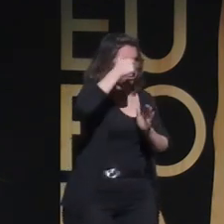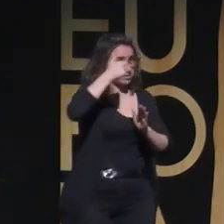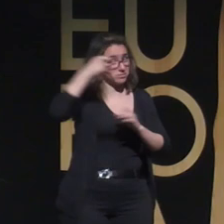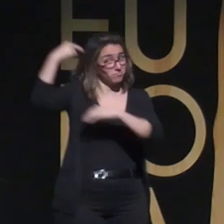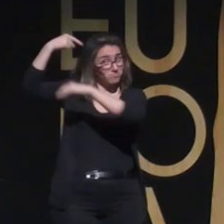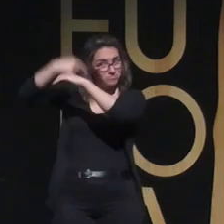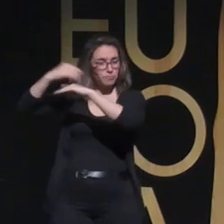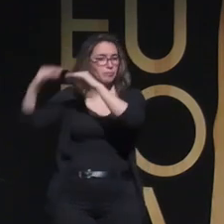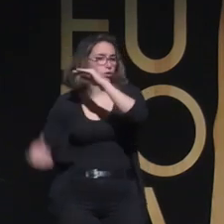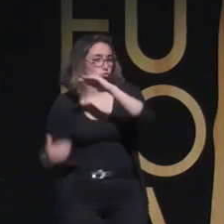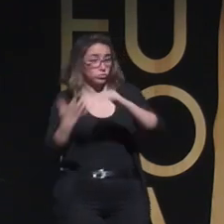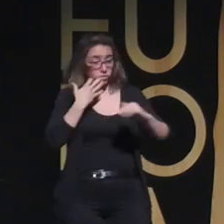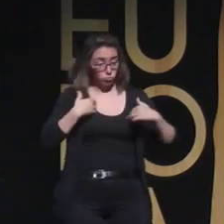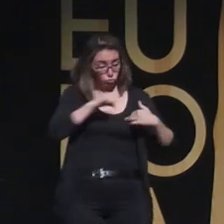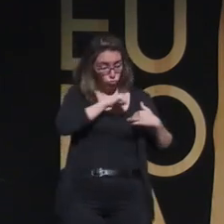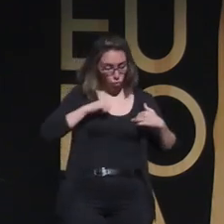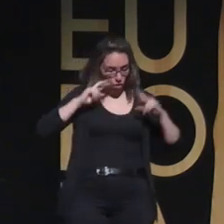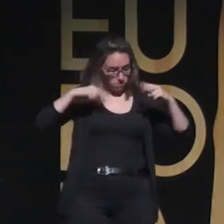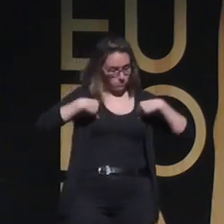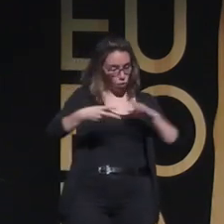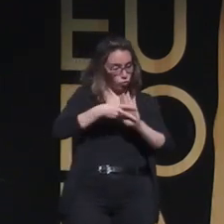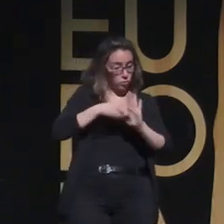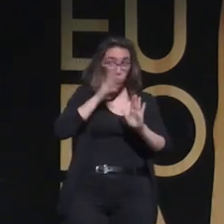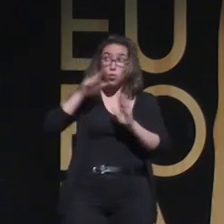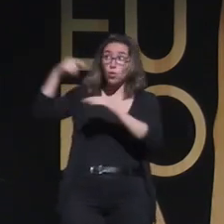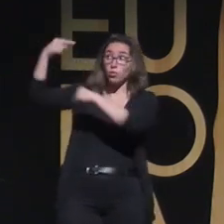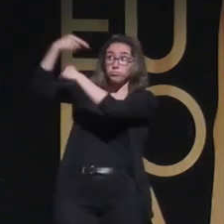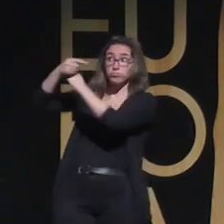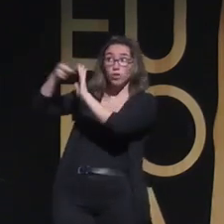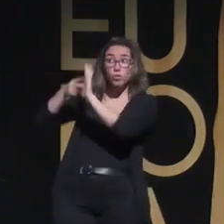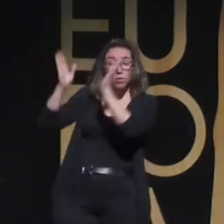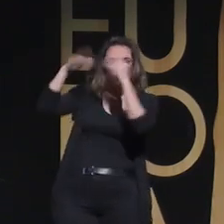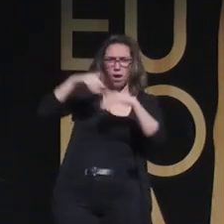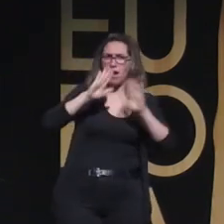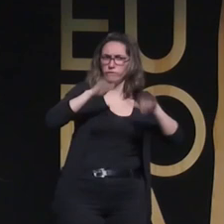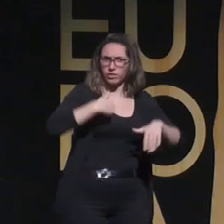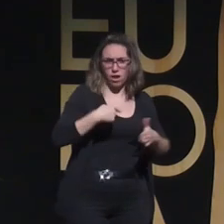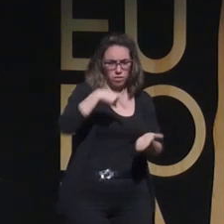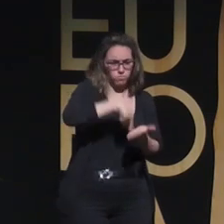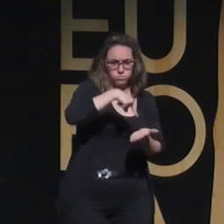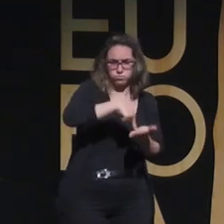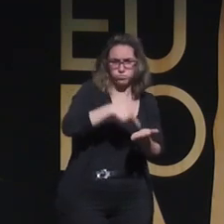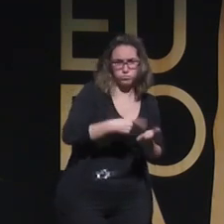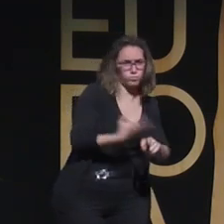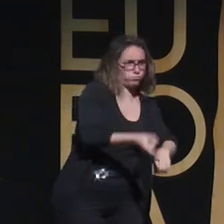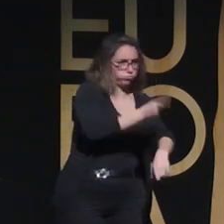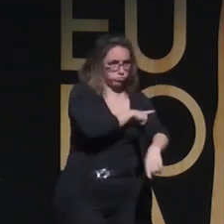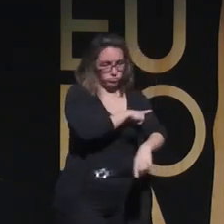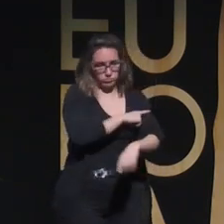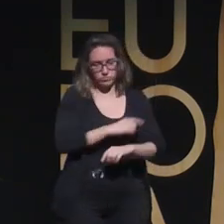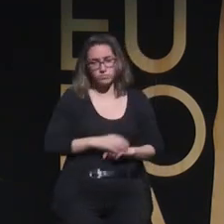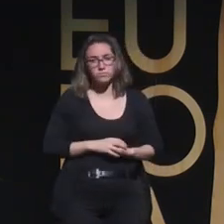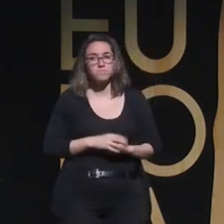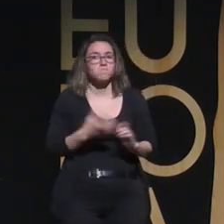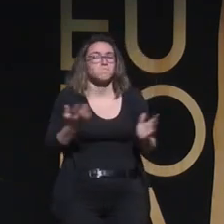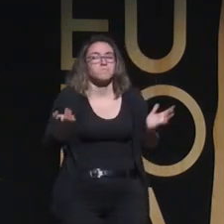alguien se pone normas a sí mismo porque no tiene una norma externa, es mucho más exigente consigo mismo que lo que puedan ser de fuera. Yo no sé